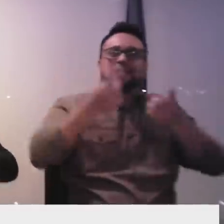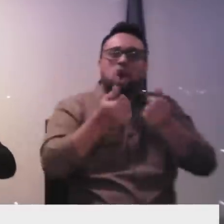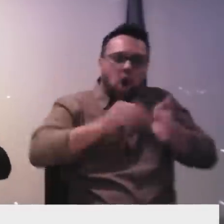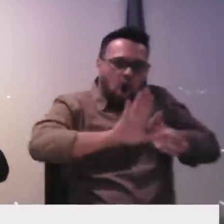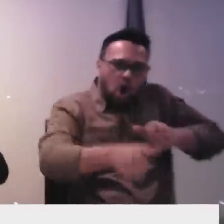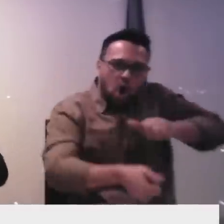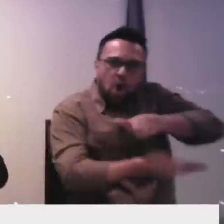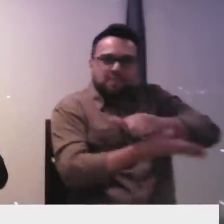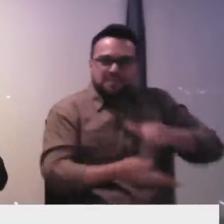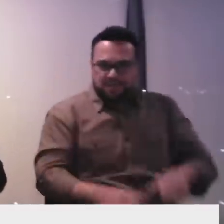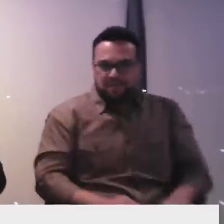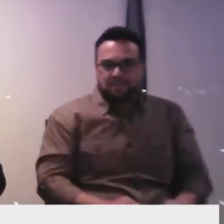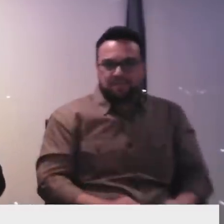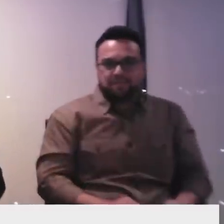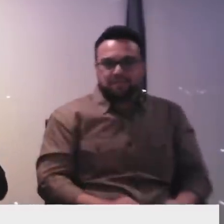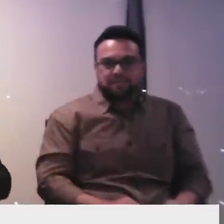estaria